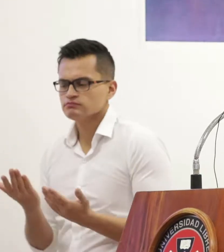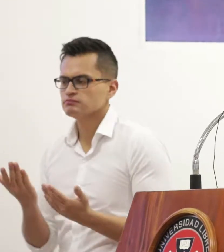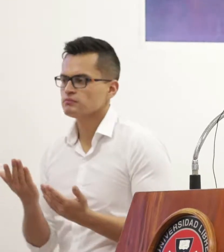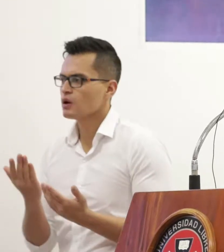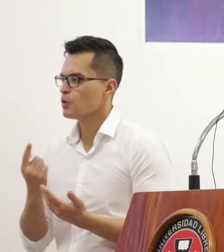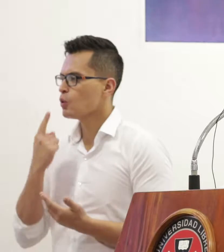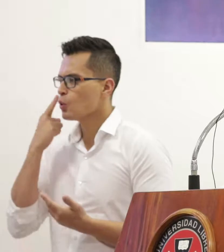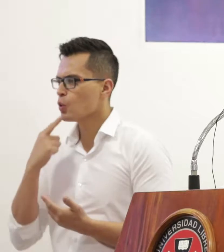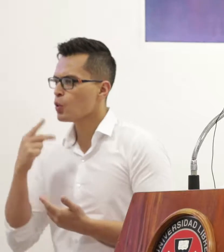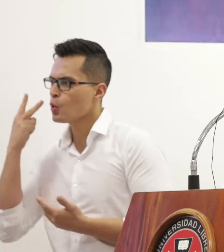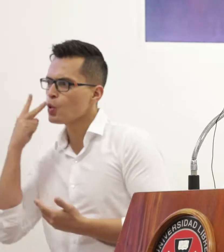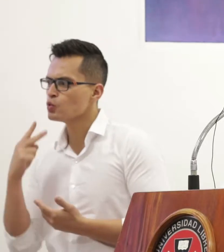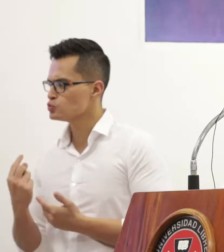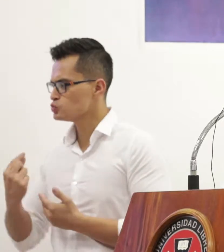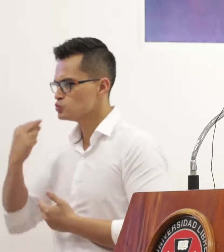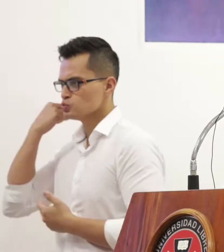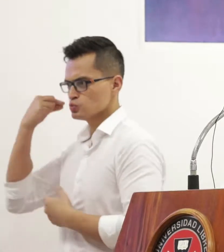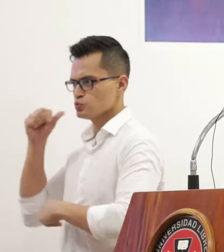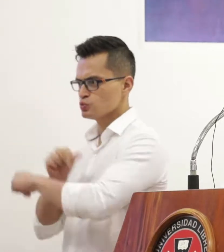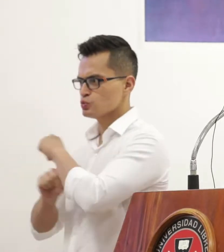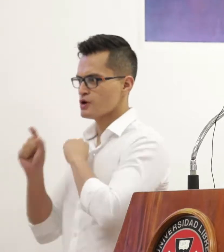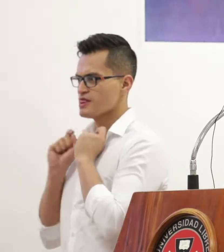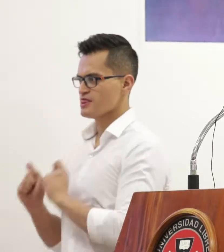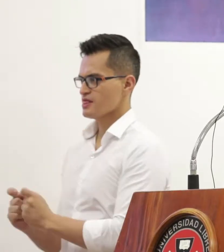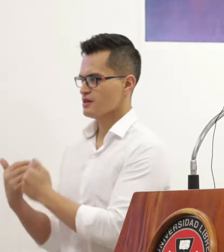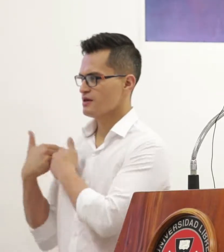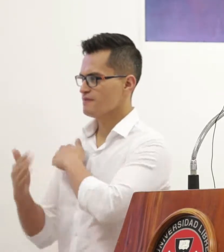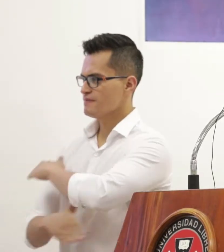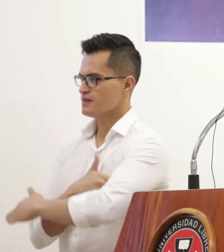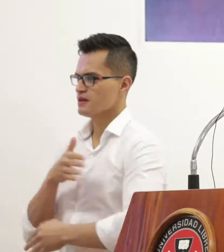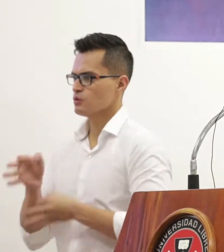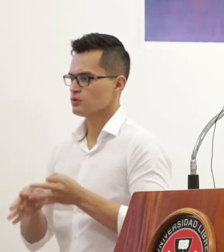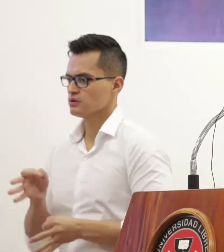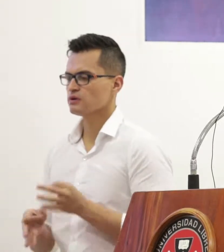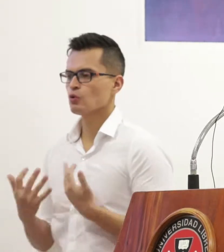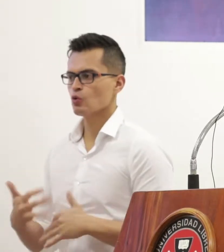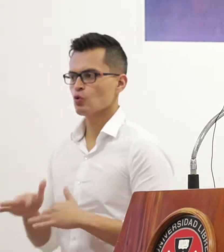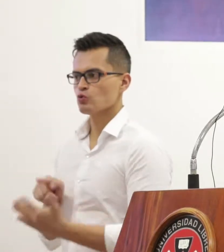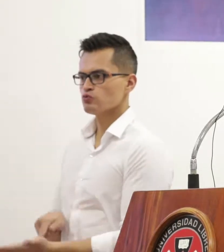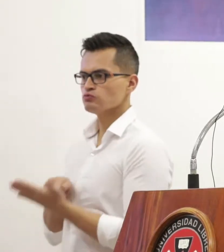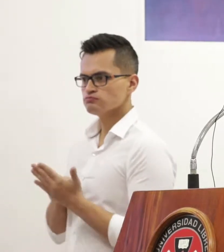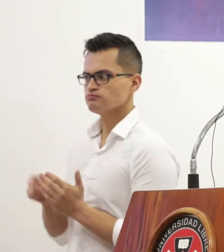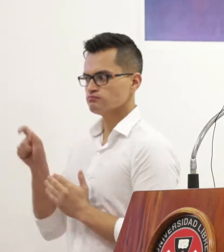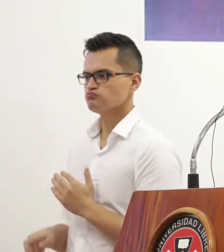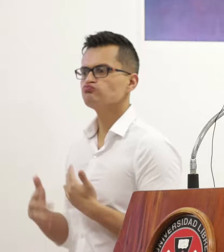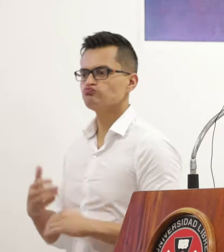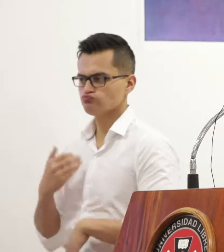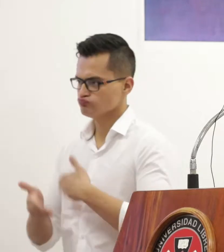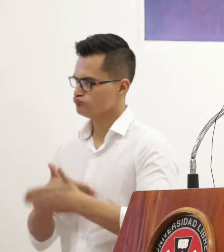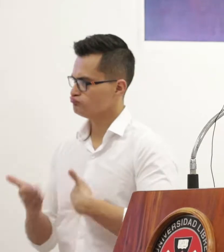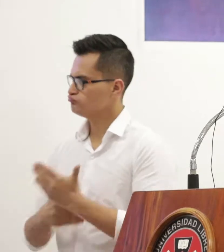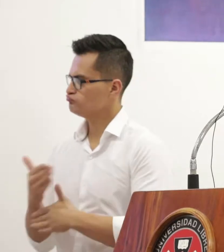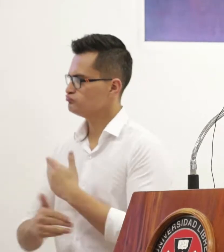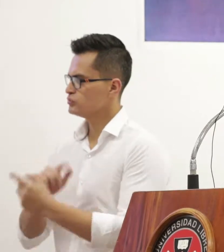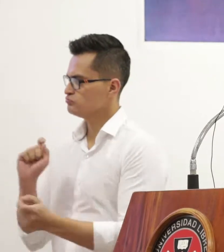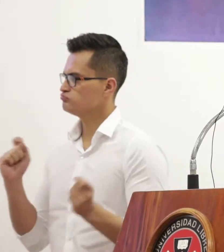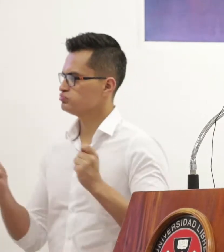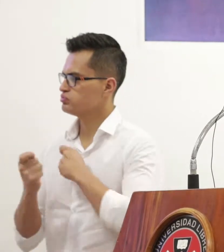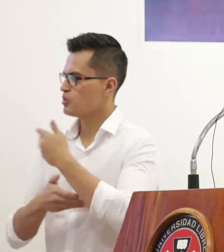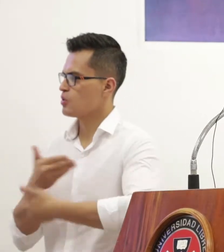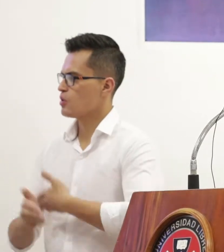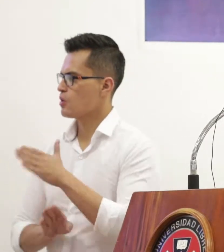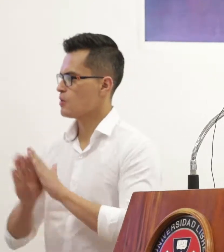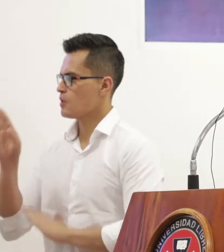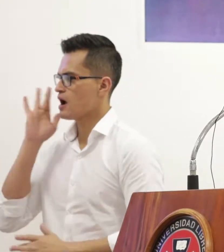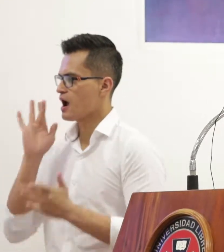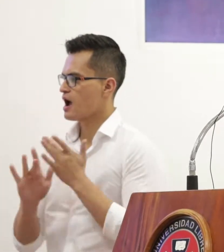días que lleva como ministra de Justicia ha mostrado el talante necesario para adelantar esa reforma que necesita el país, y por